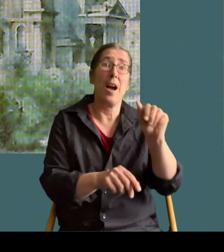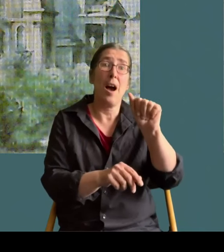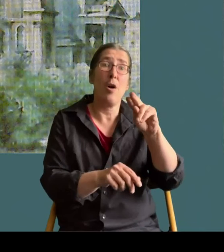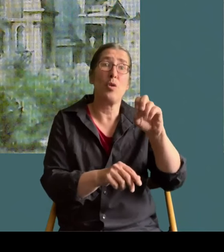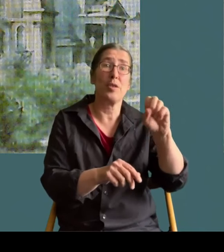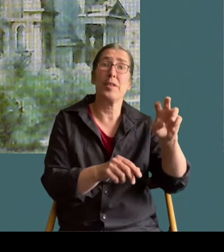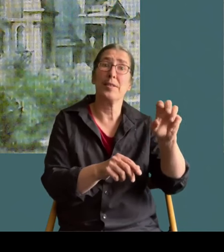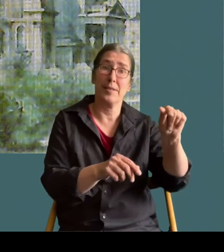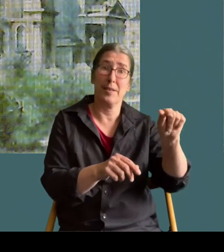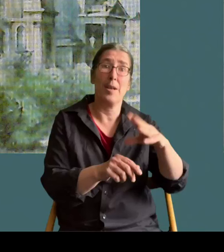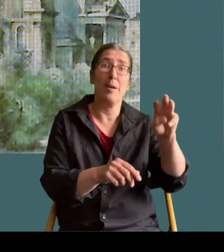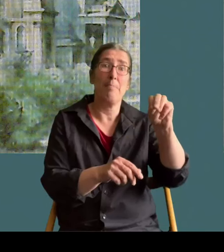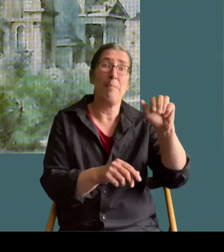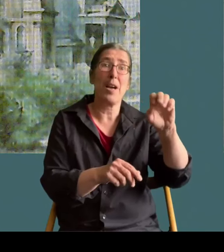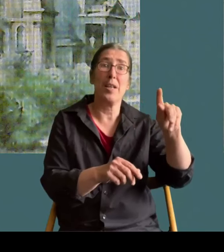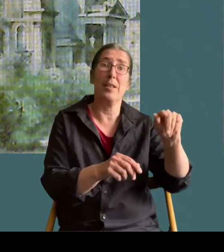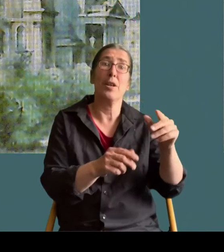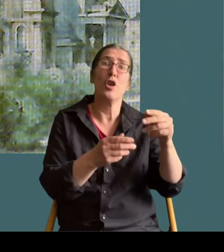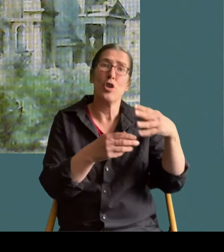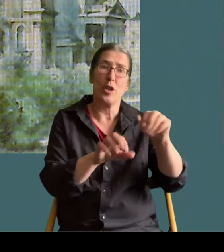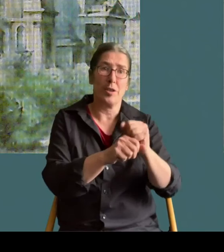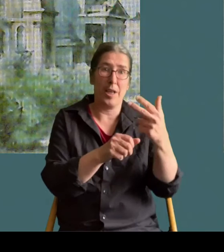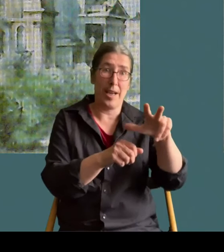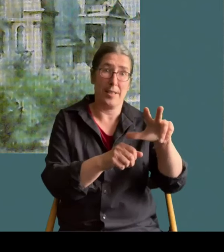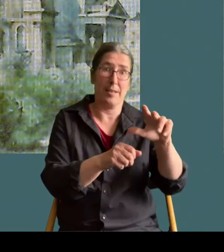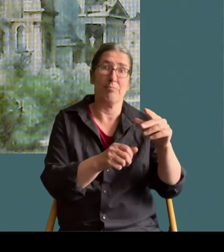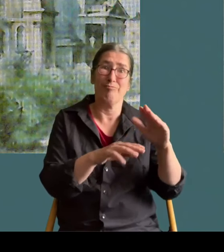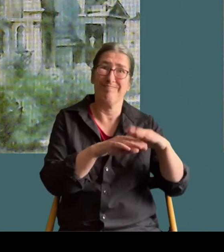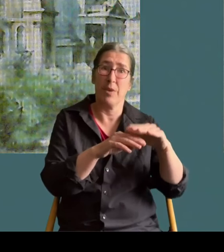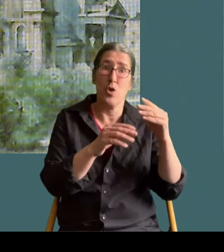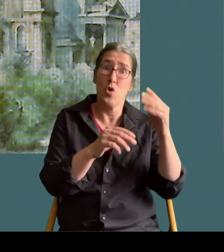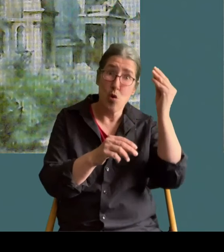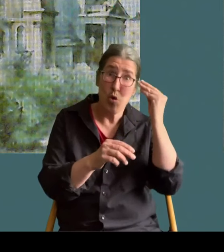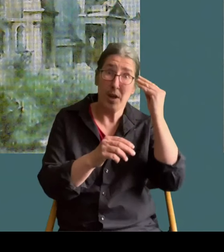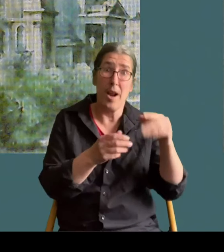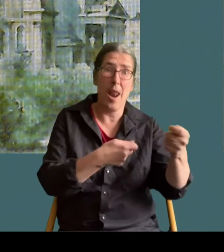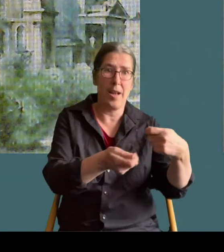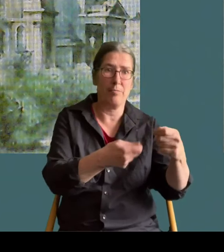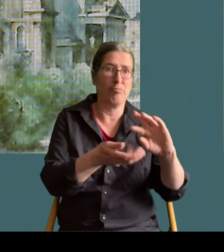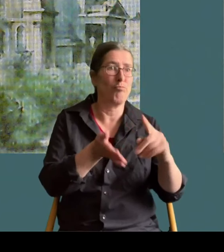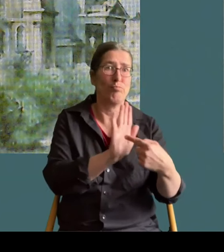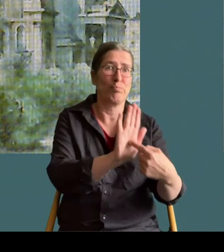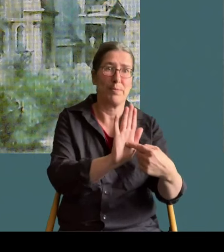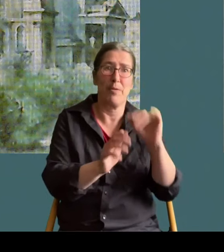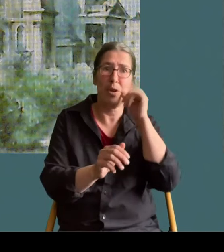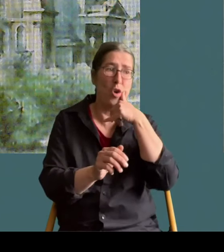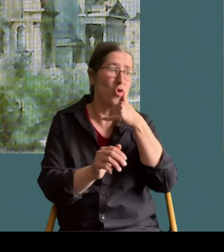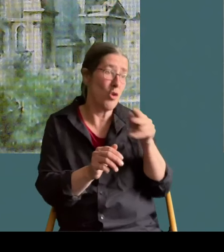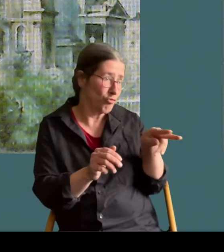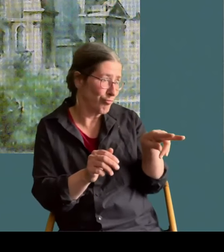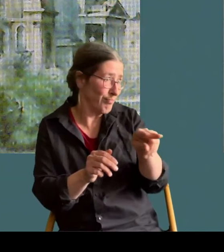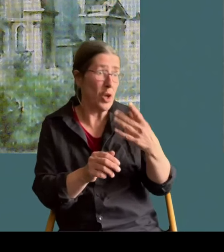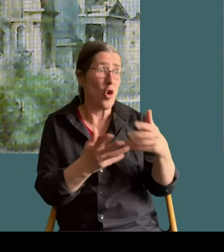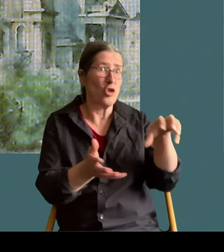von 1913. Das Bild heißt Hutladen und zeigt eine Frau, die ja vor einem Hutladen steht und sich die Hüte